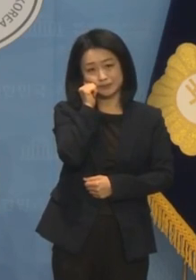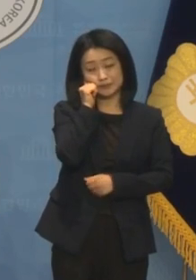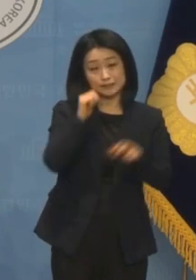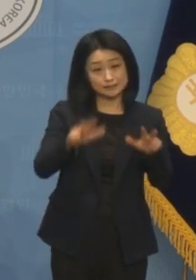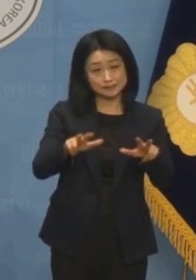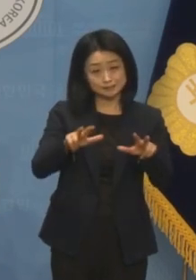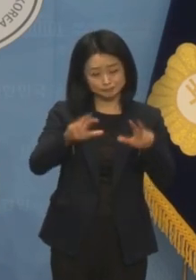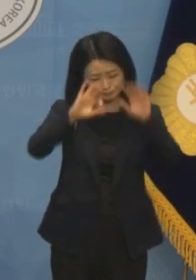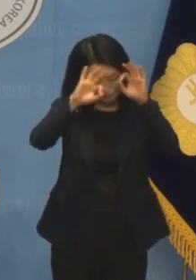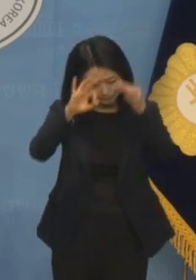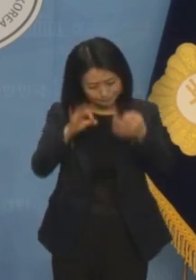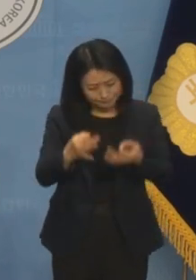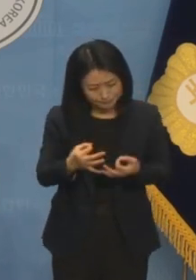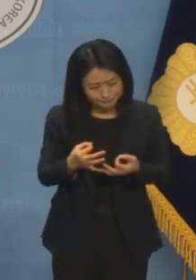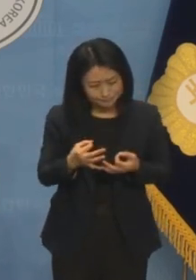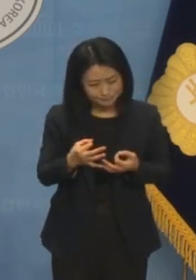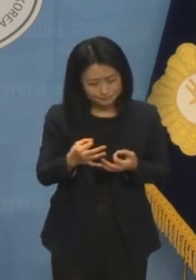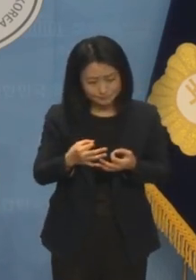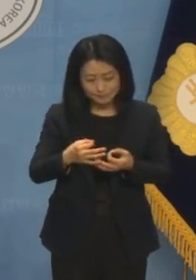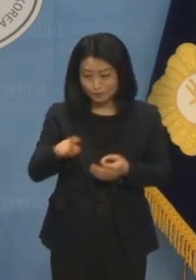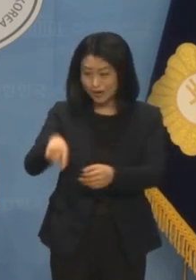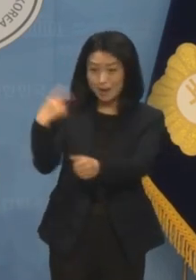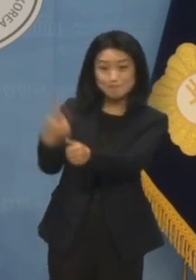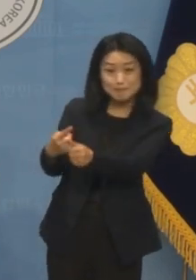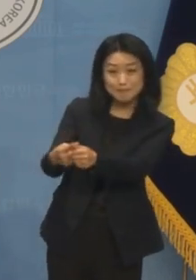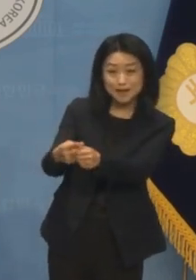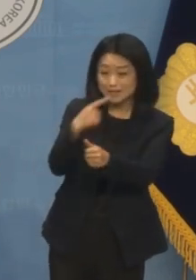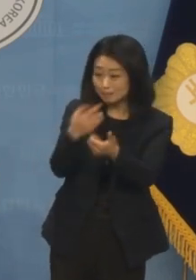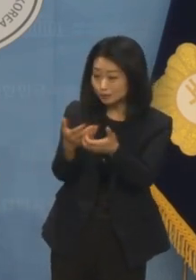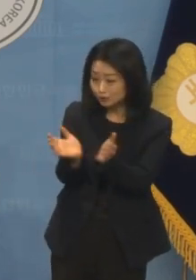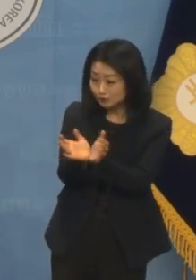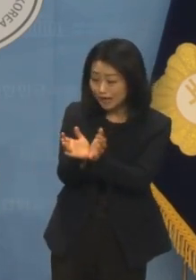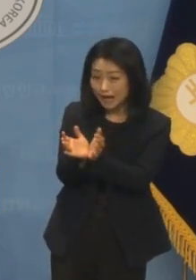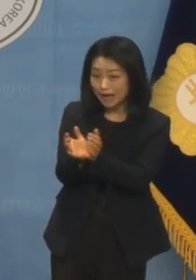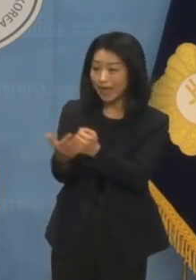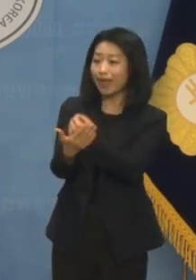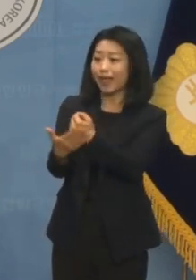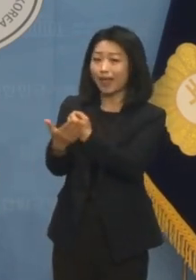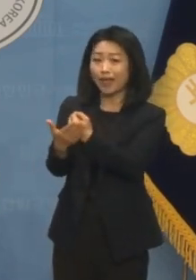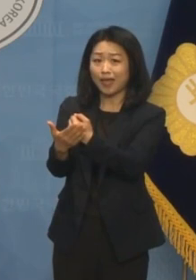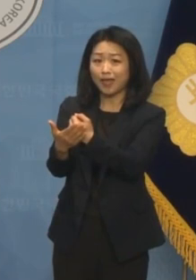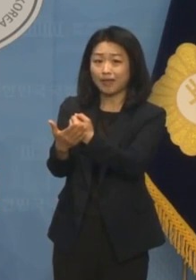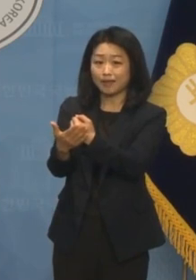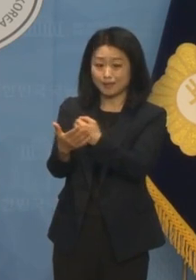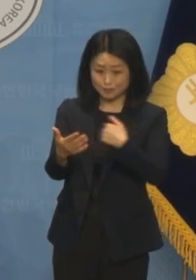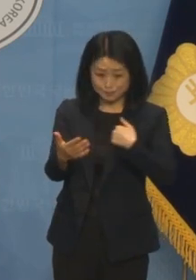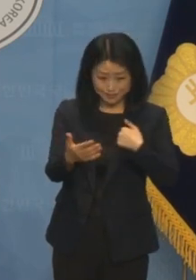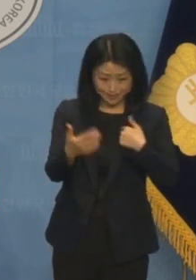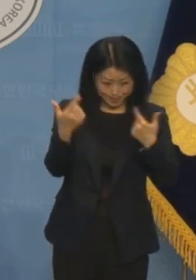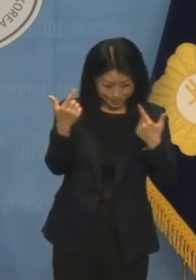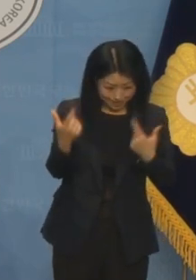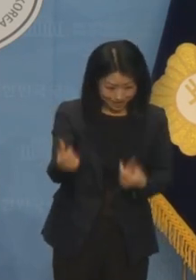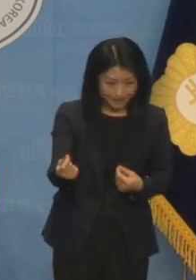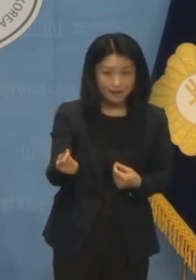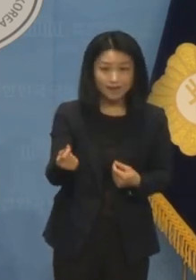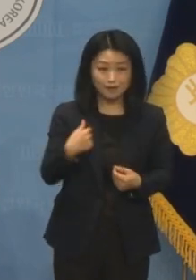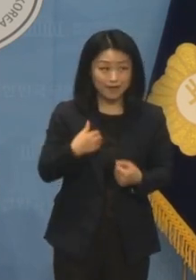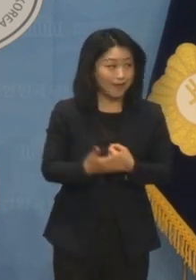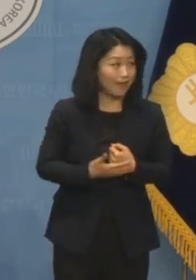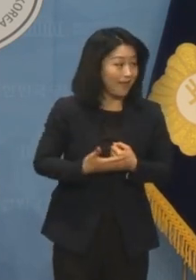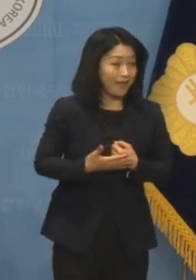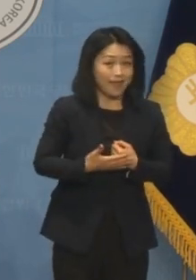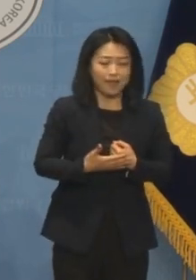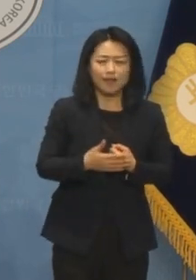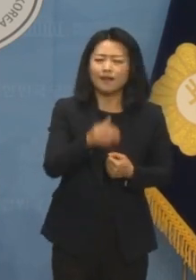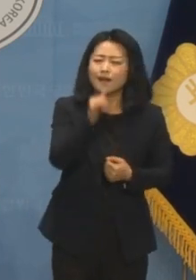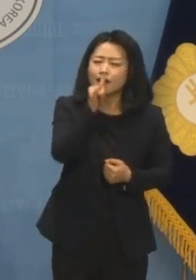이대로라면 우리 또한 우리가 비판했던 민주당의 내로남불에서 자유로울 수 없습니다.